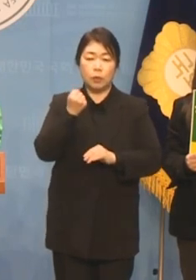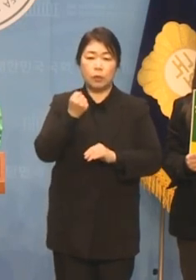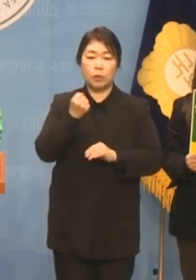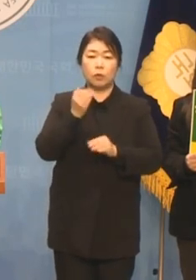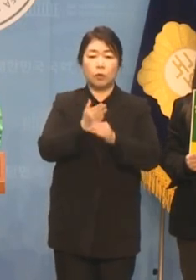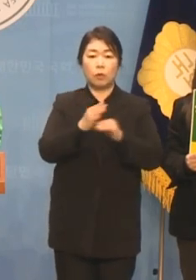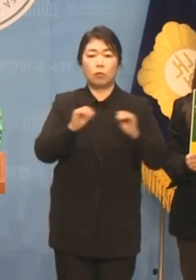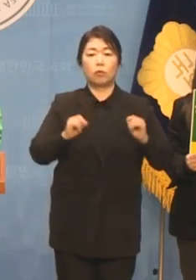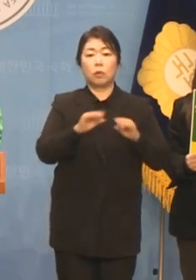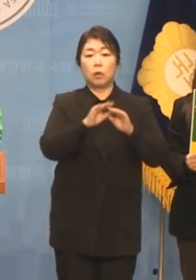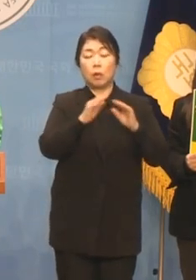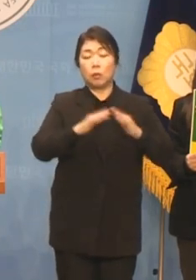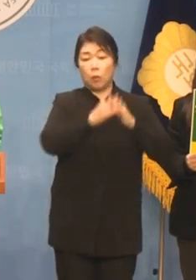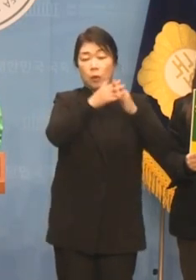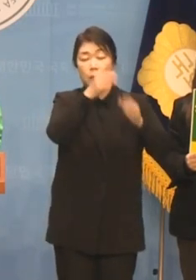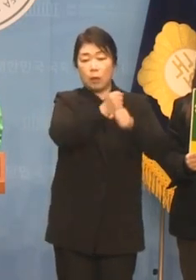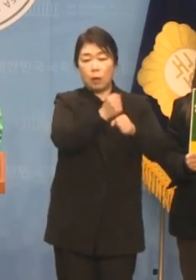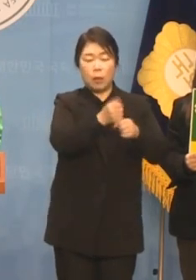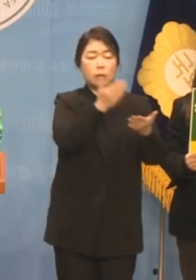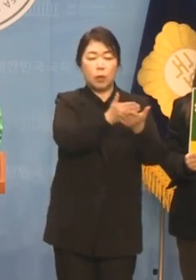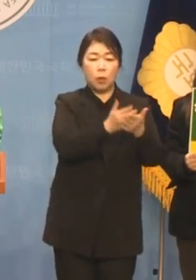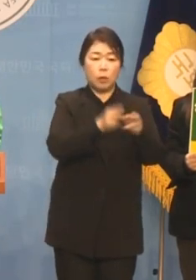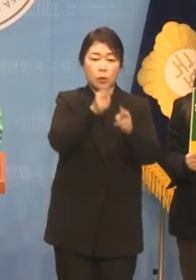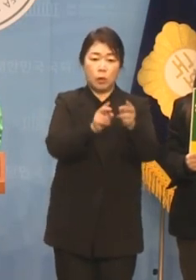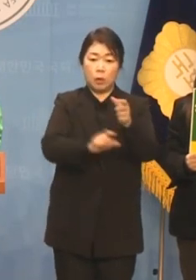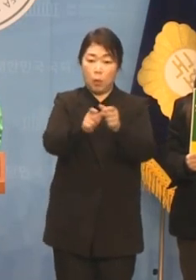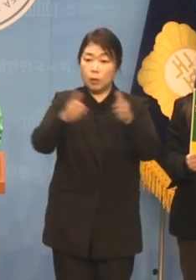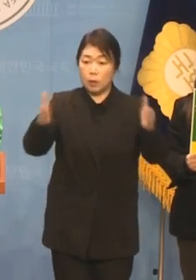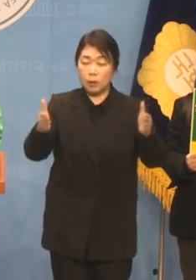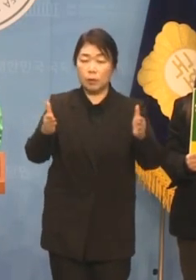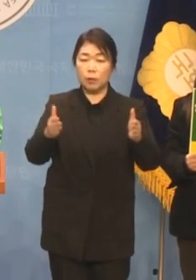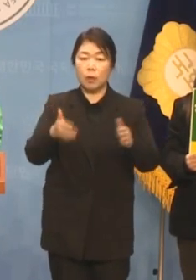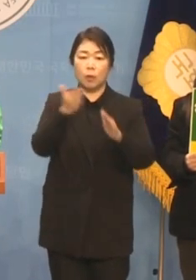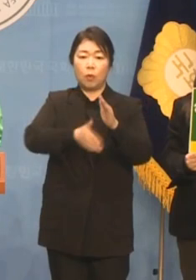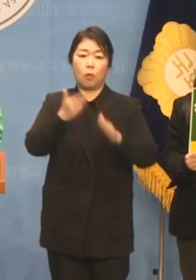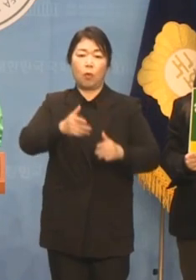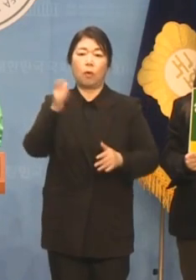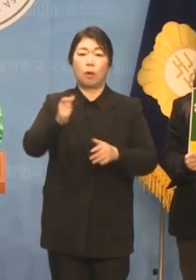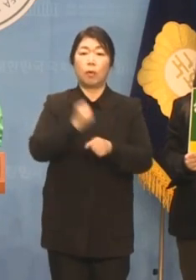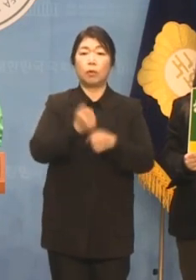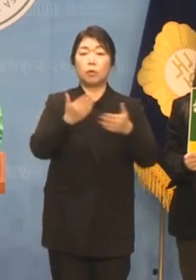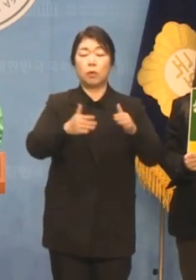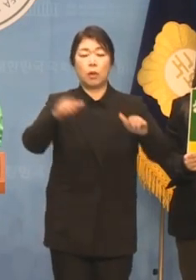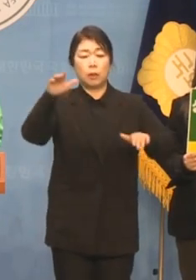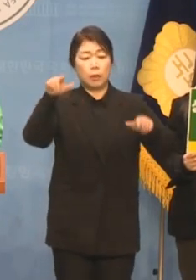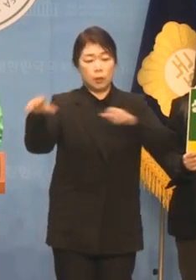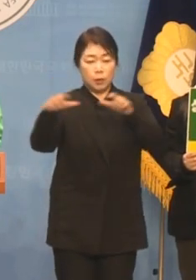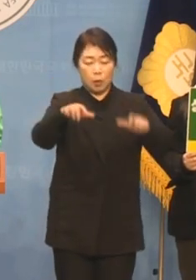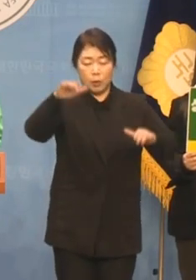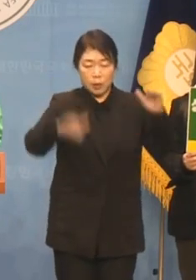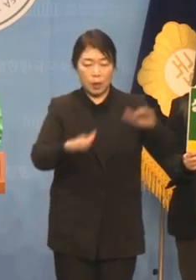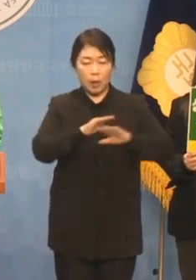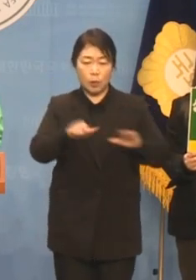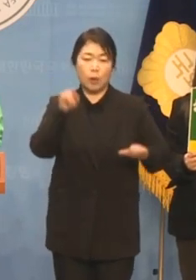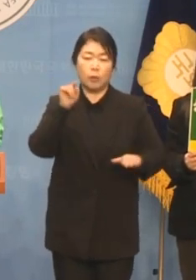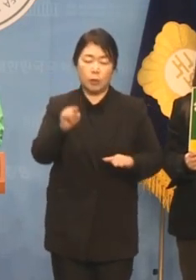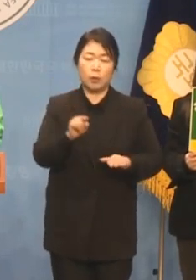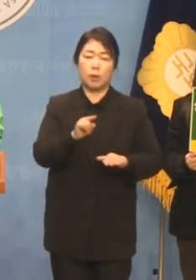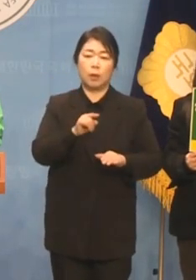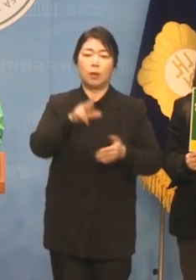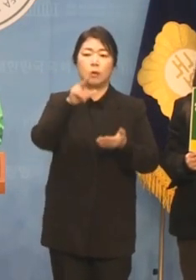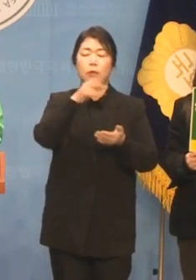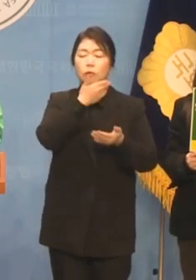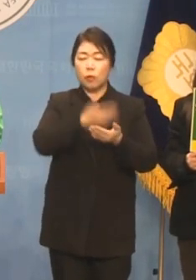사업을 중단하고 철도 노선의 확대로 공공성을 강화하고 지역 격차를 해소하는 것이 본질이라고 지적한 바